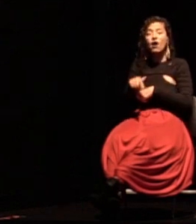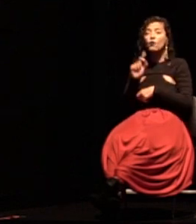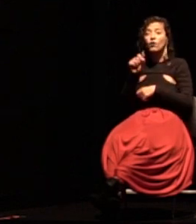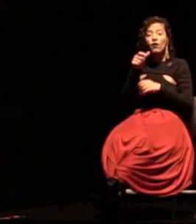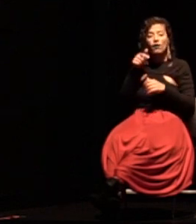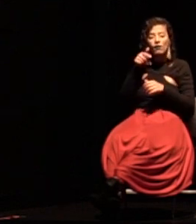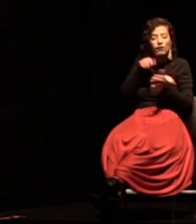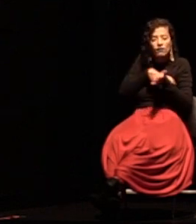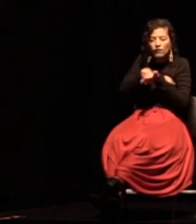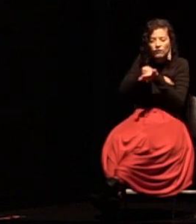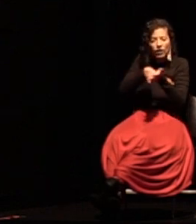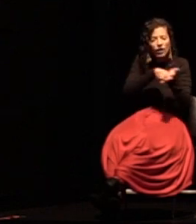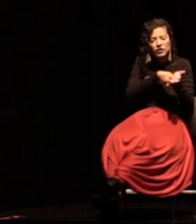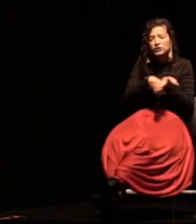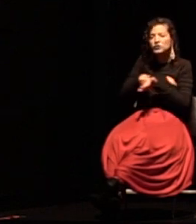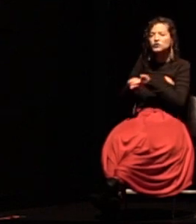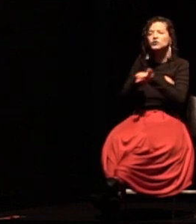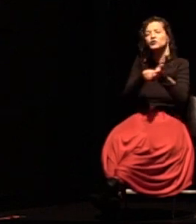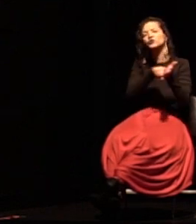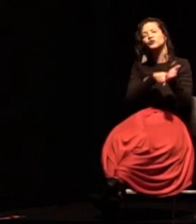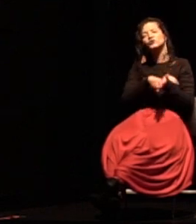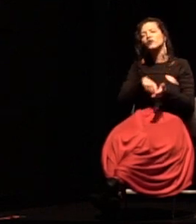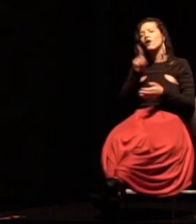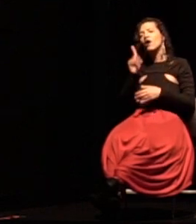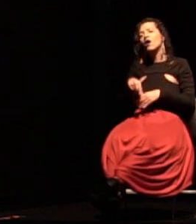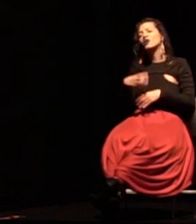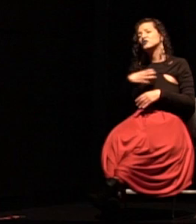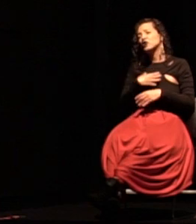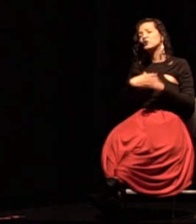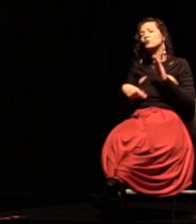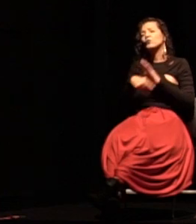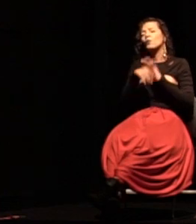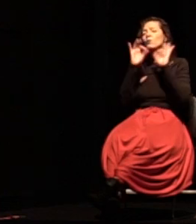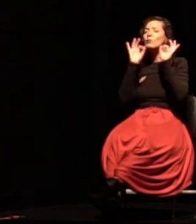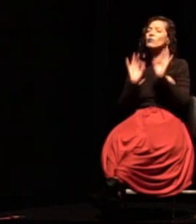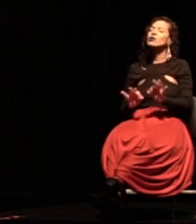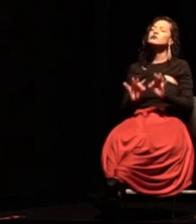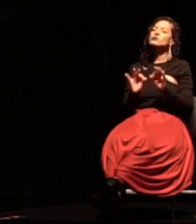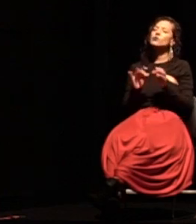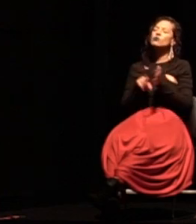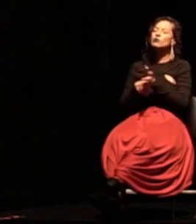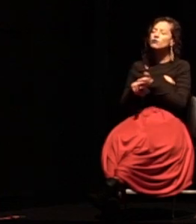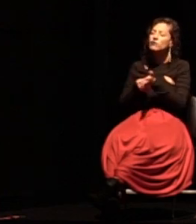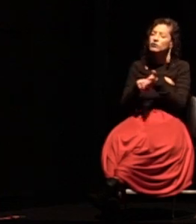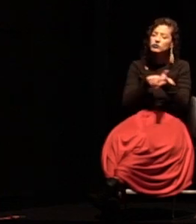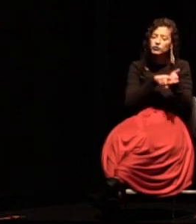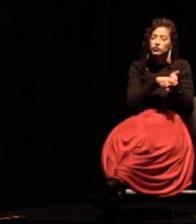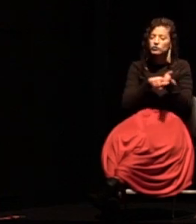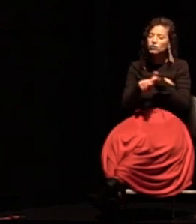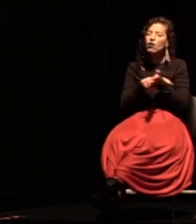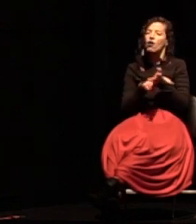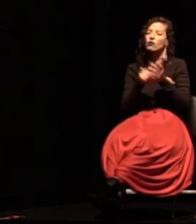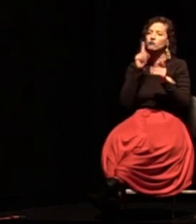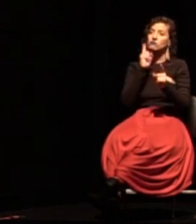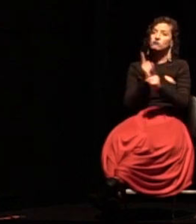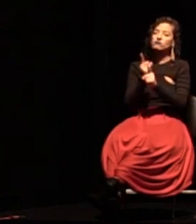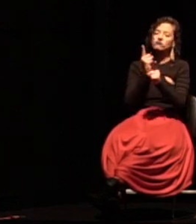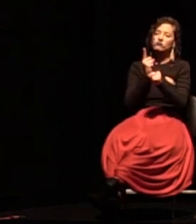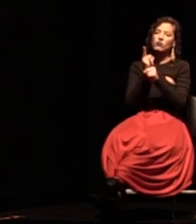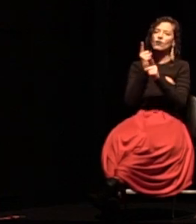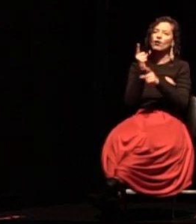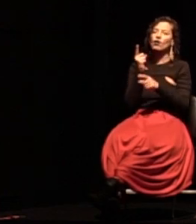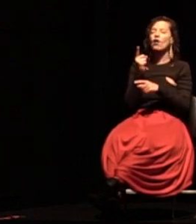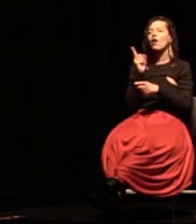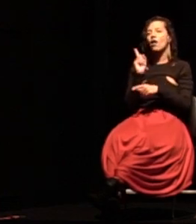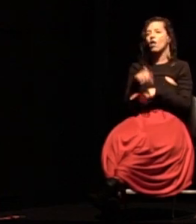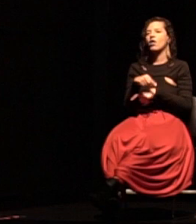questão. Era um constante investigar, né? Um constante descobrir, é um constante